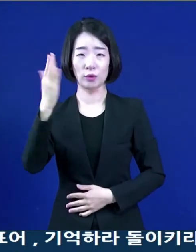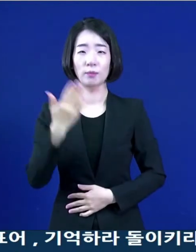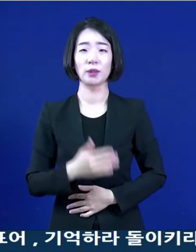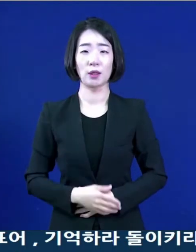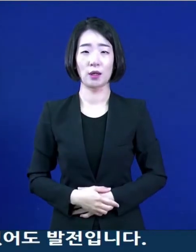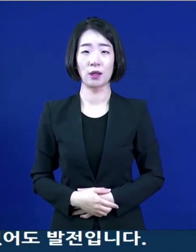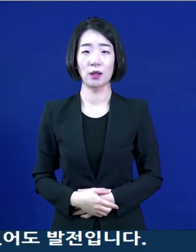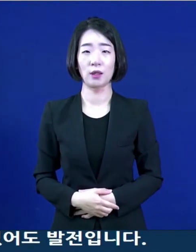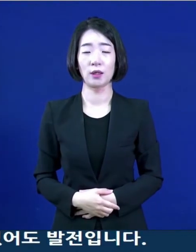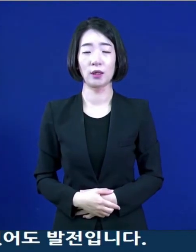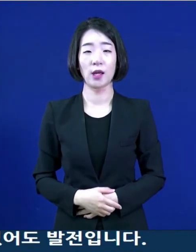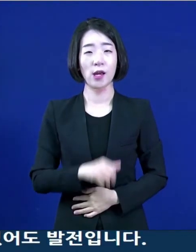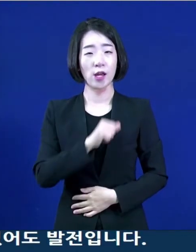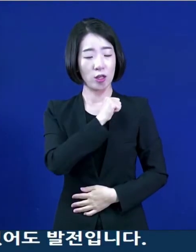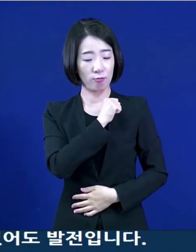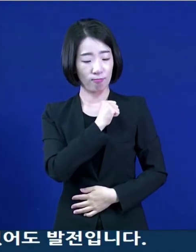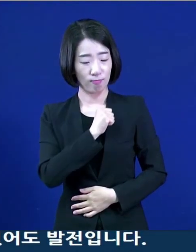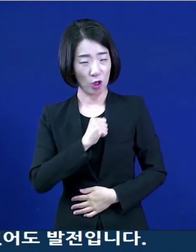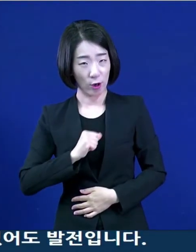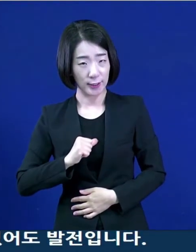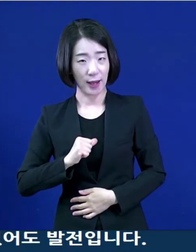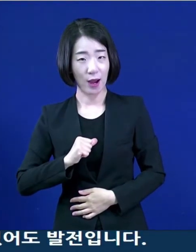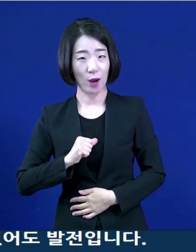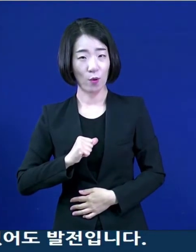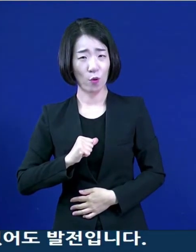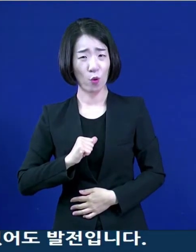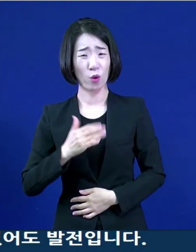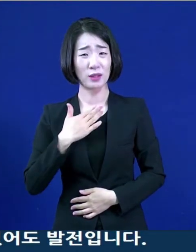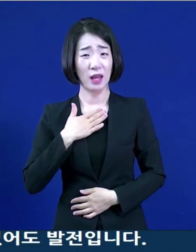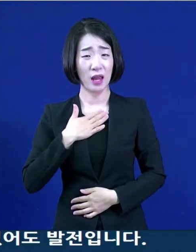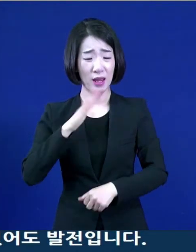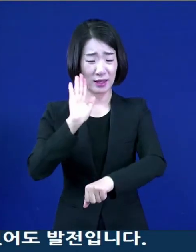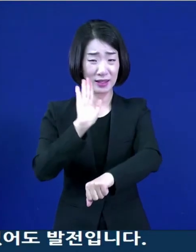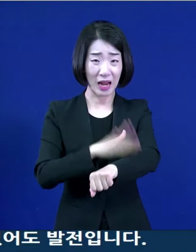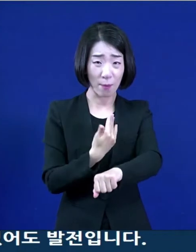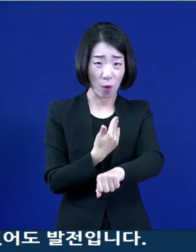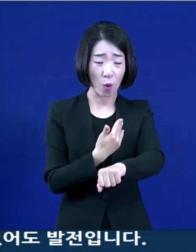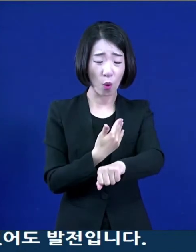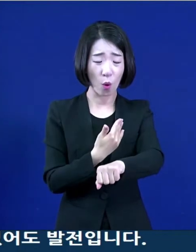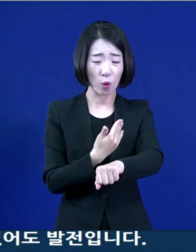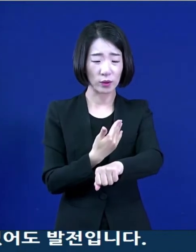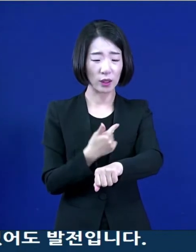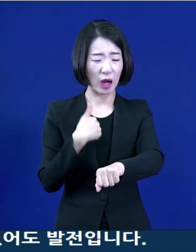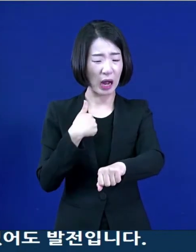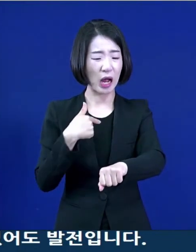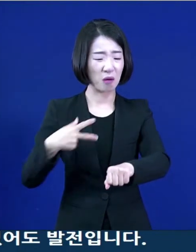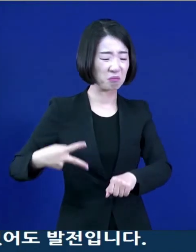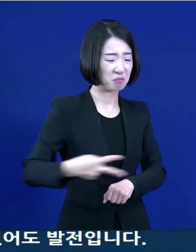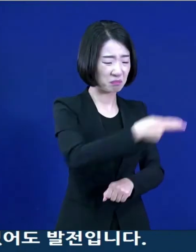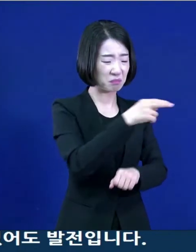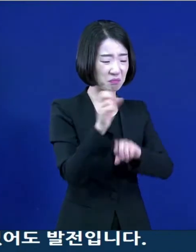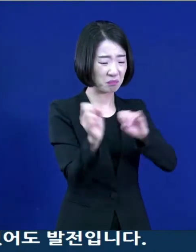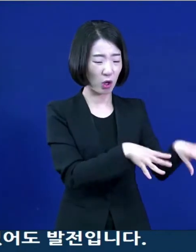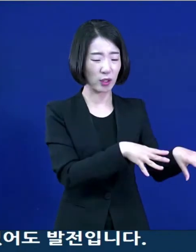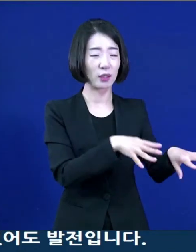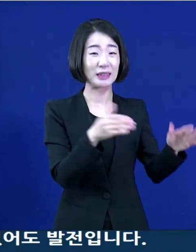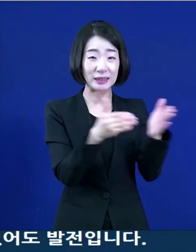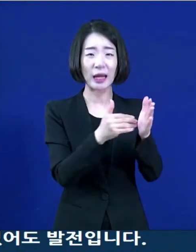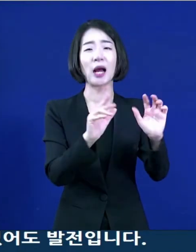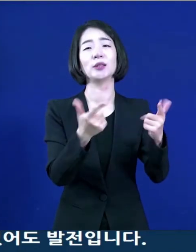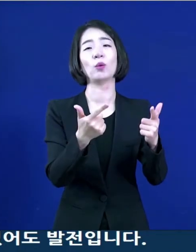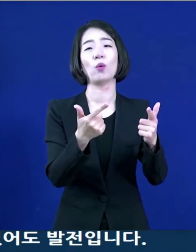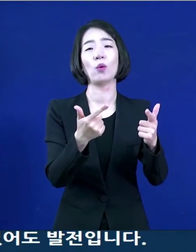여러분, 절제 가운데 나에게 잘못되는 것 잘라내는 것만 절제가 아니라 잘 깨어있는 것,